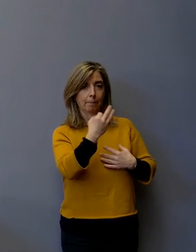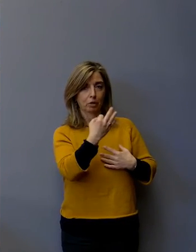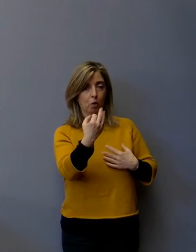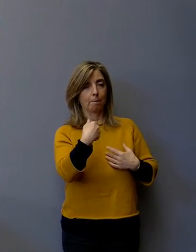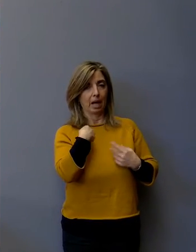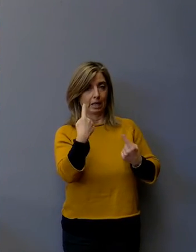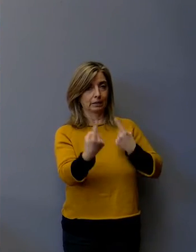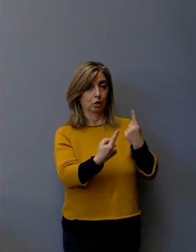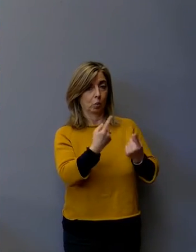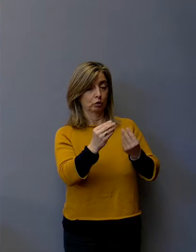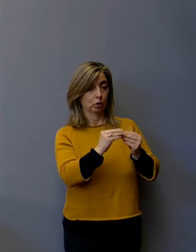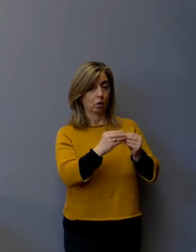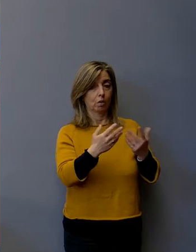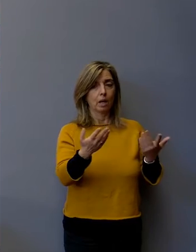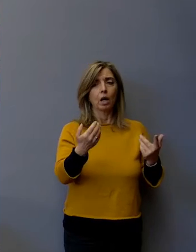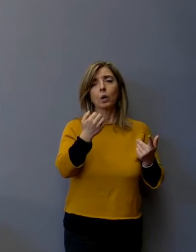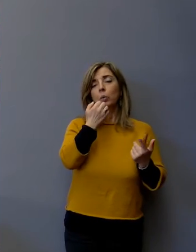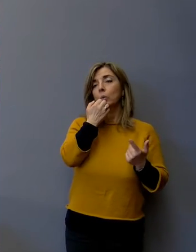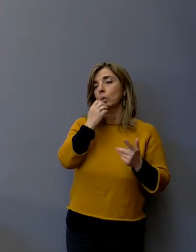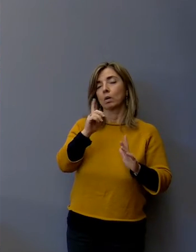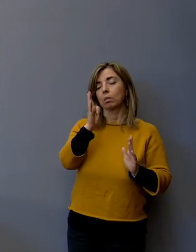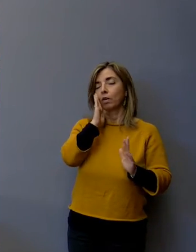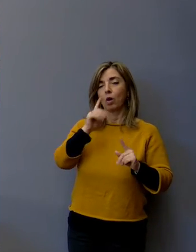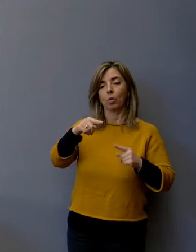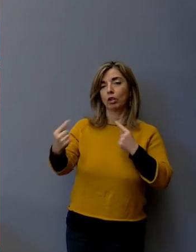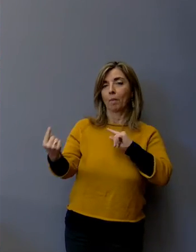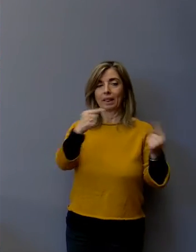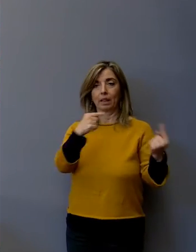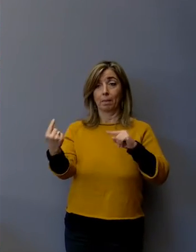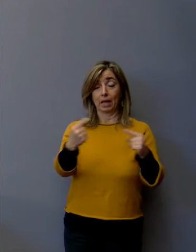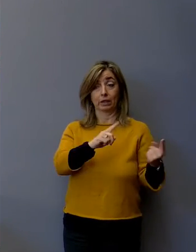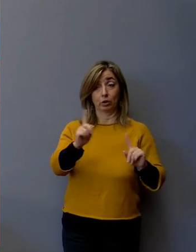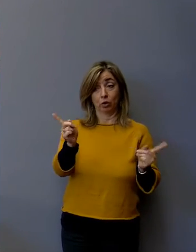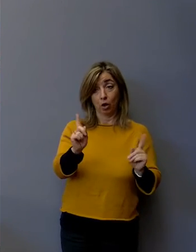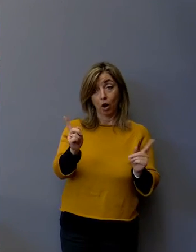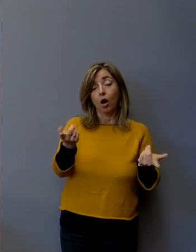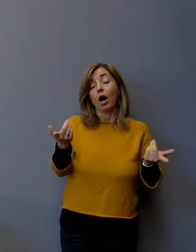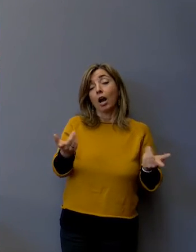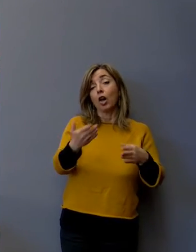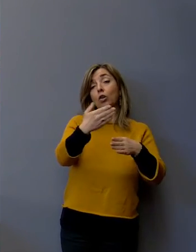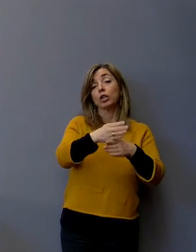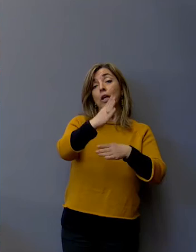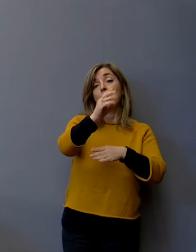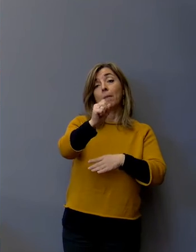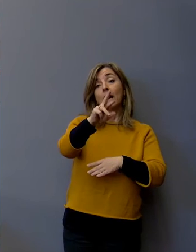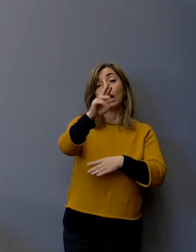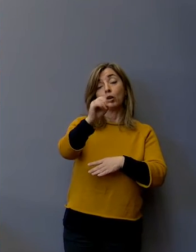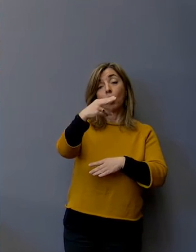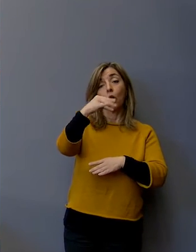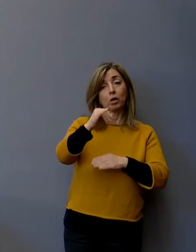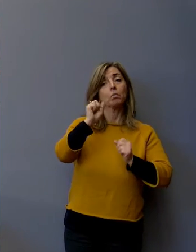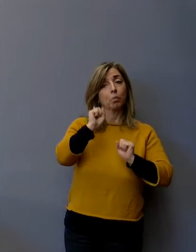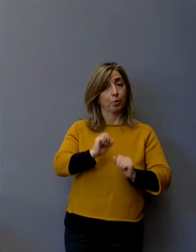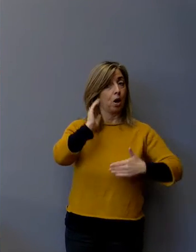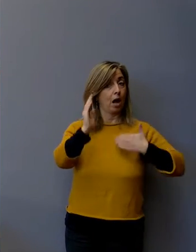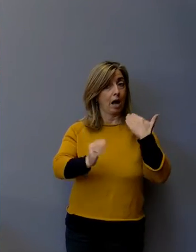favore non è un dibattito fra i consiglieri prego prosegua pure lo ranieri baroni consigliere santi per cortesia grazie mi permetto